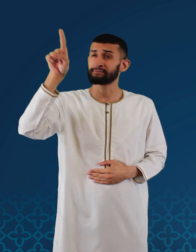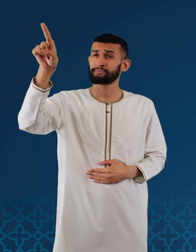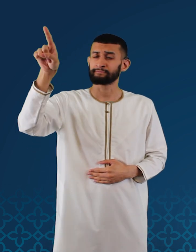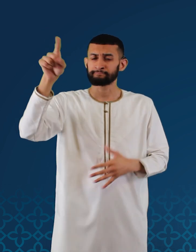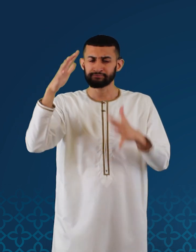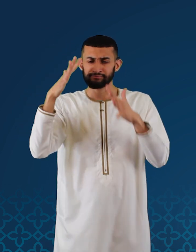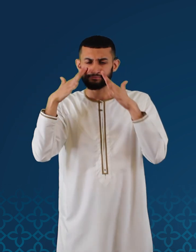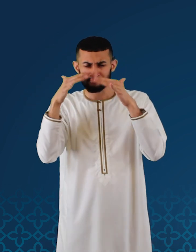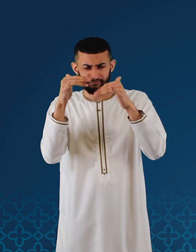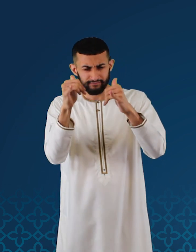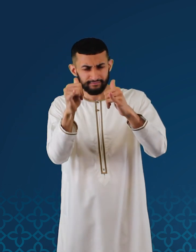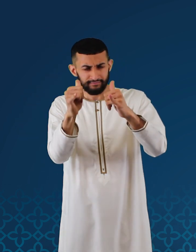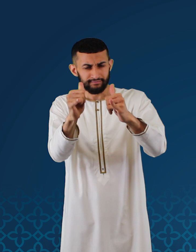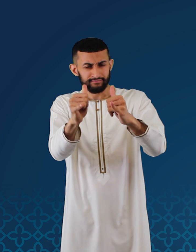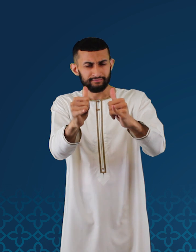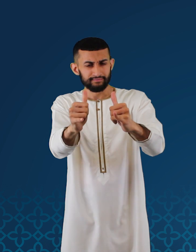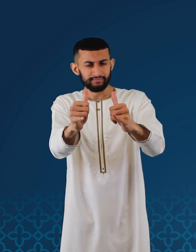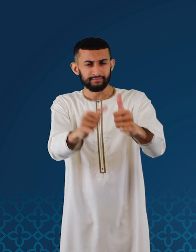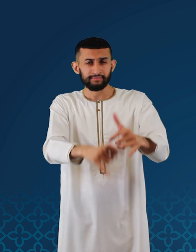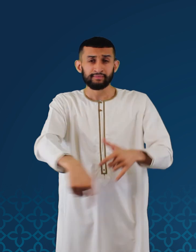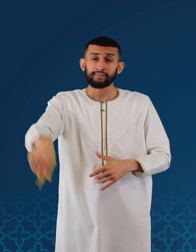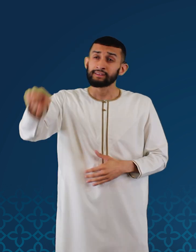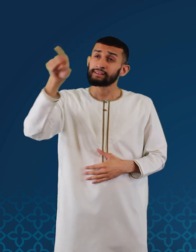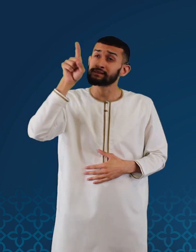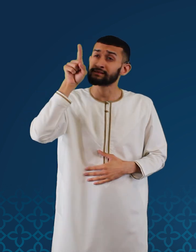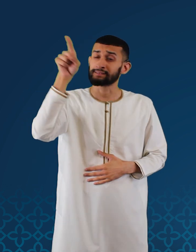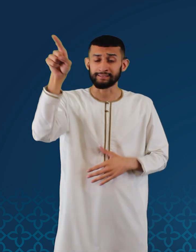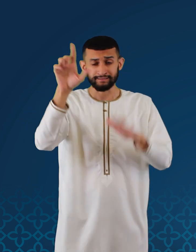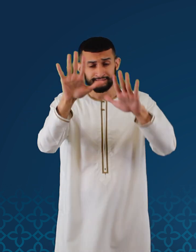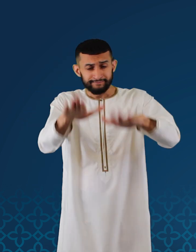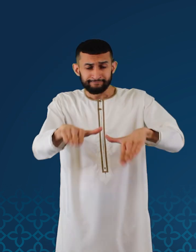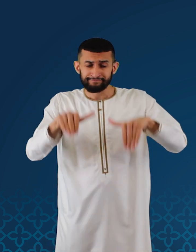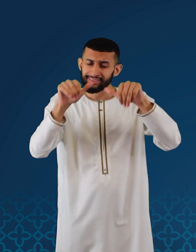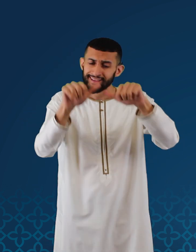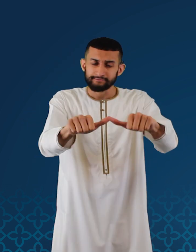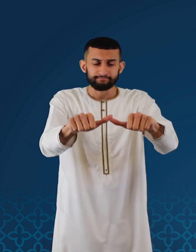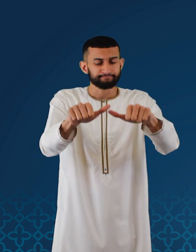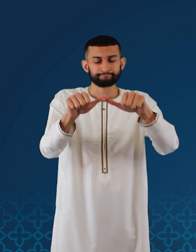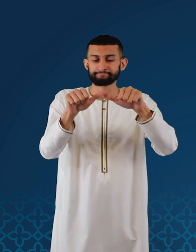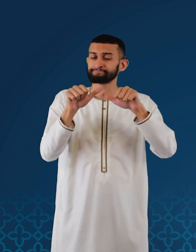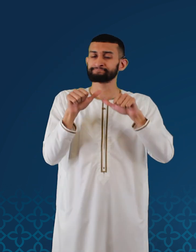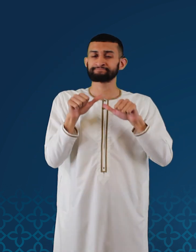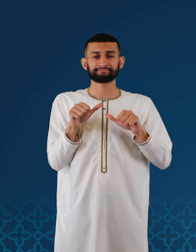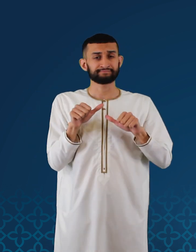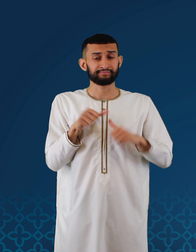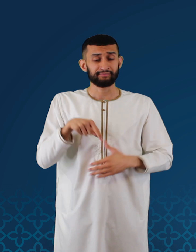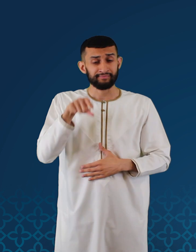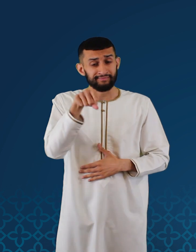إذا ما ابتلاه فقدر عليه رزقه فيقول